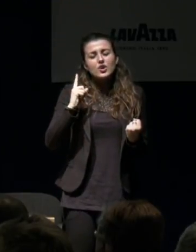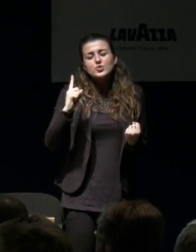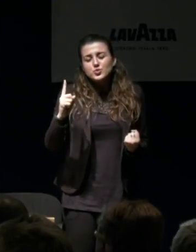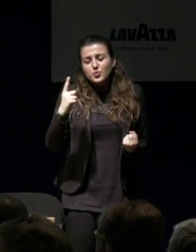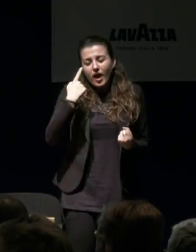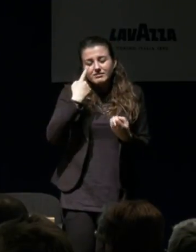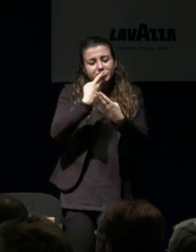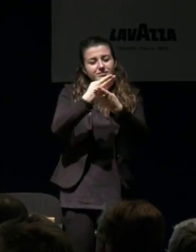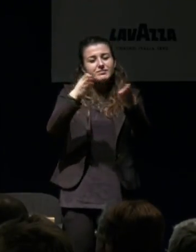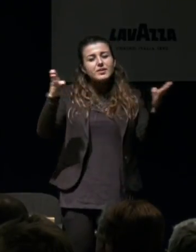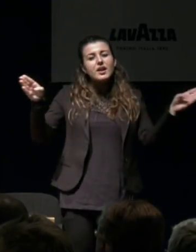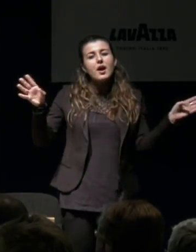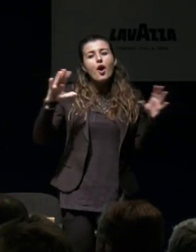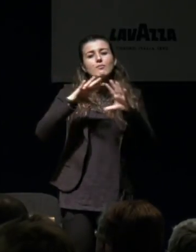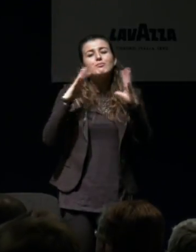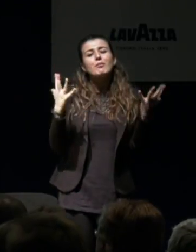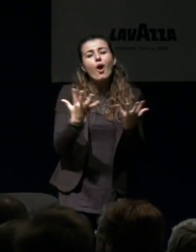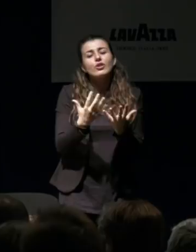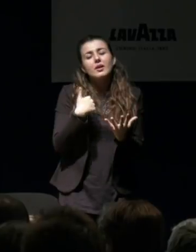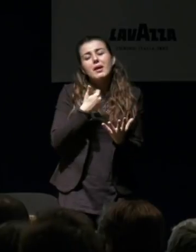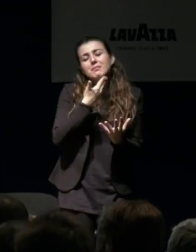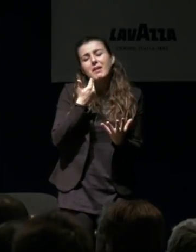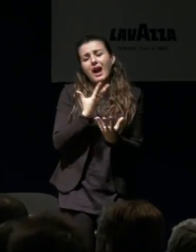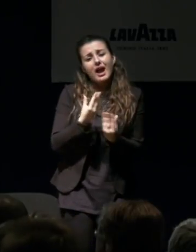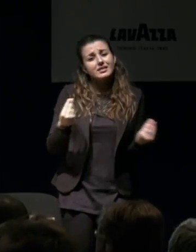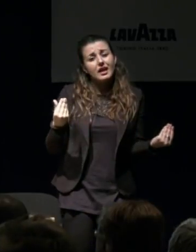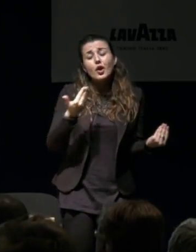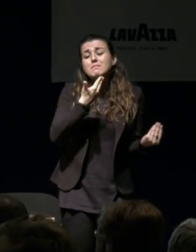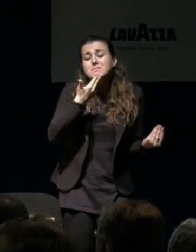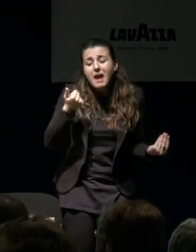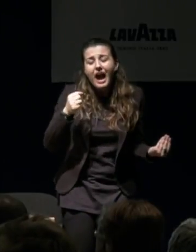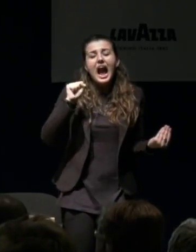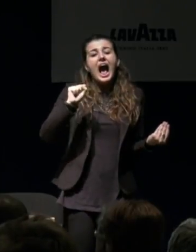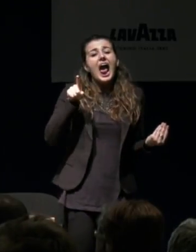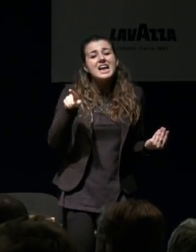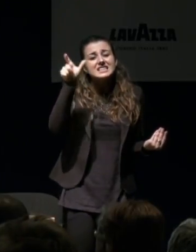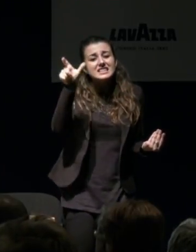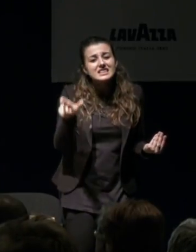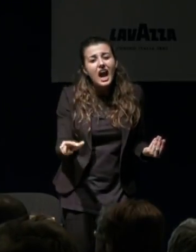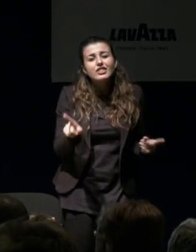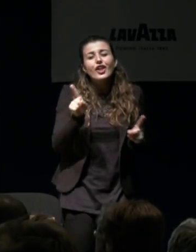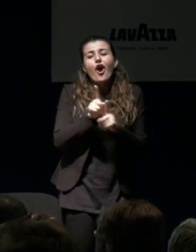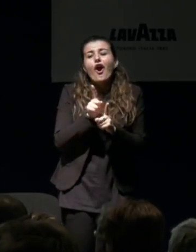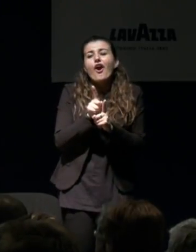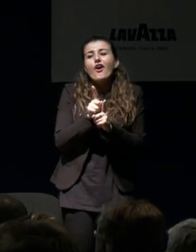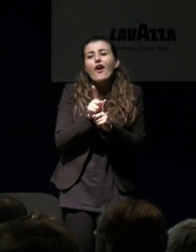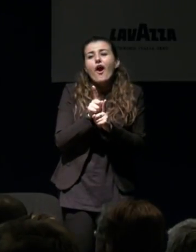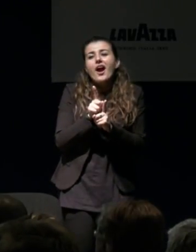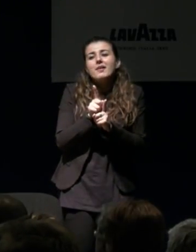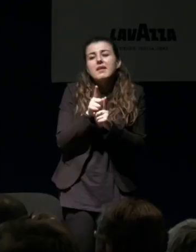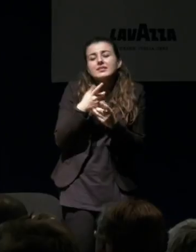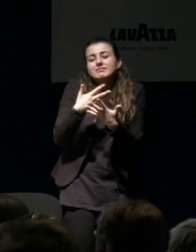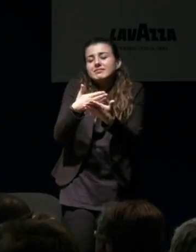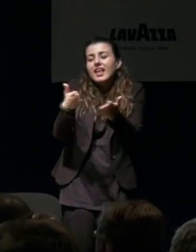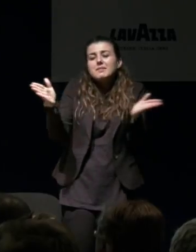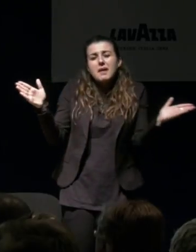visione e mi manca alessandro come orizzonte e